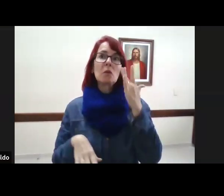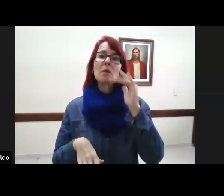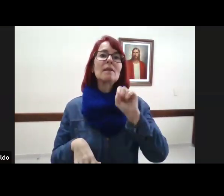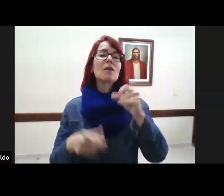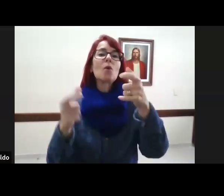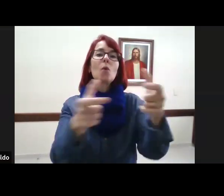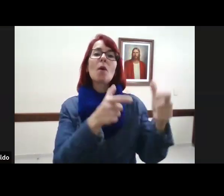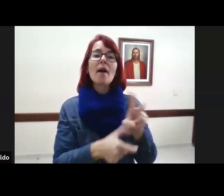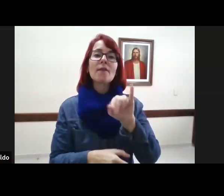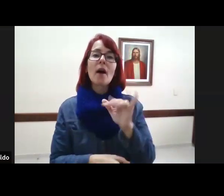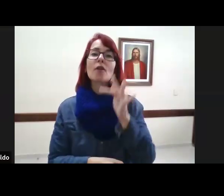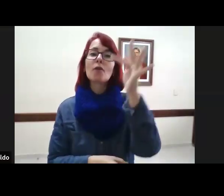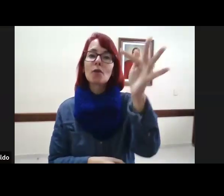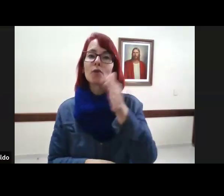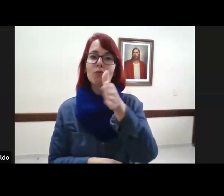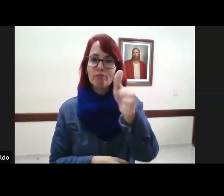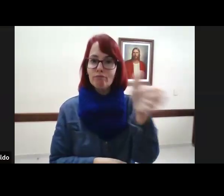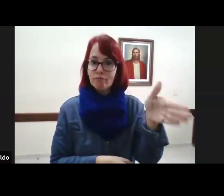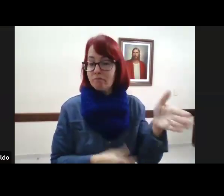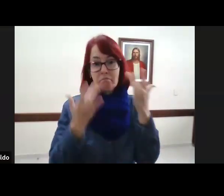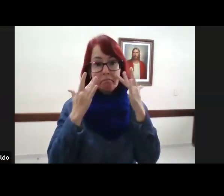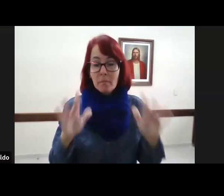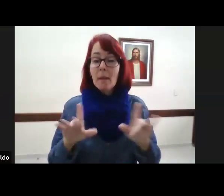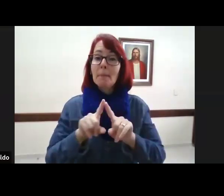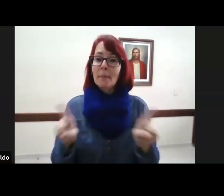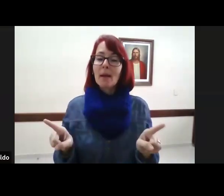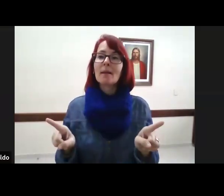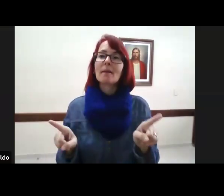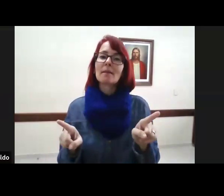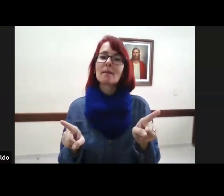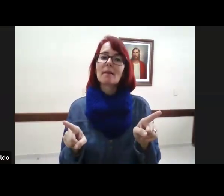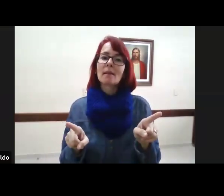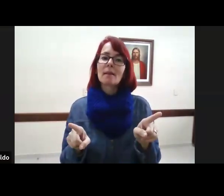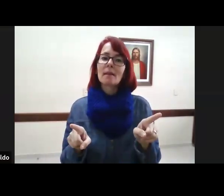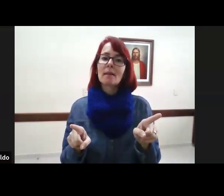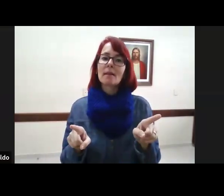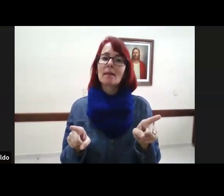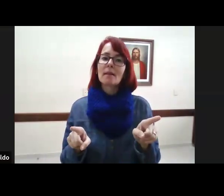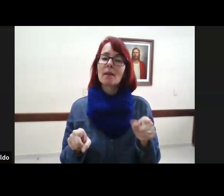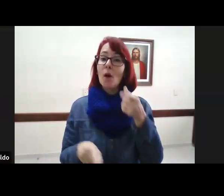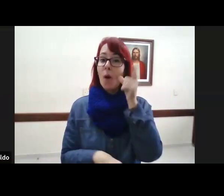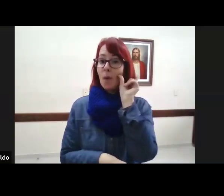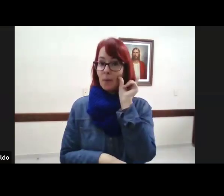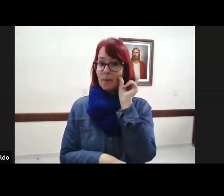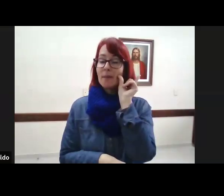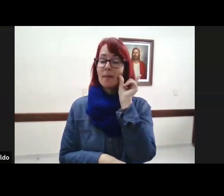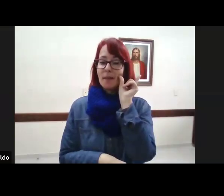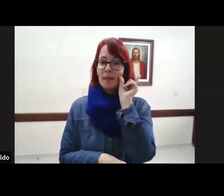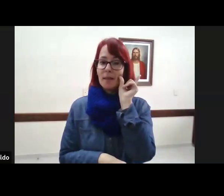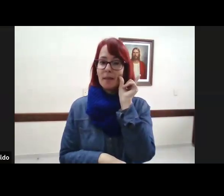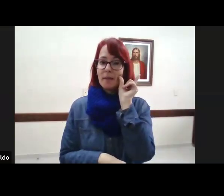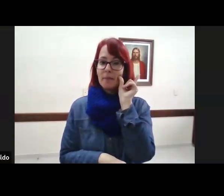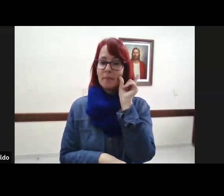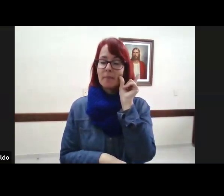alguma outra CC que a gente conhece. Mas foi ontem que eu tava